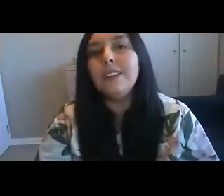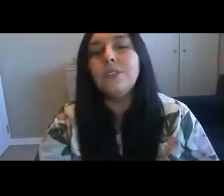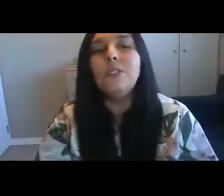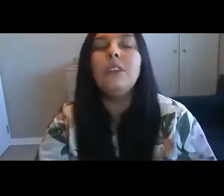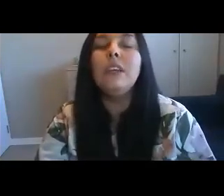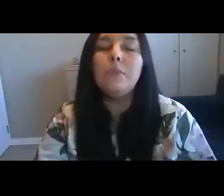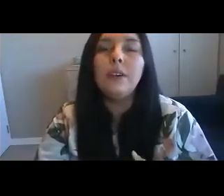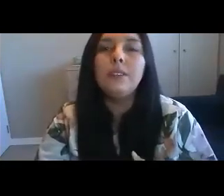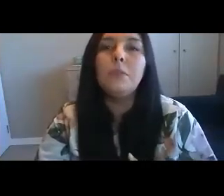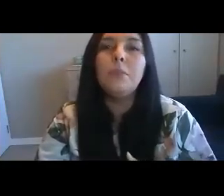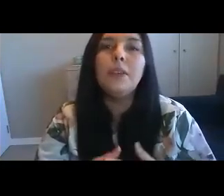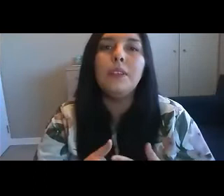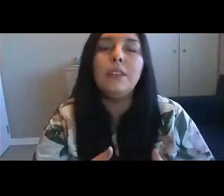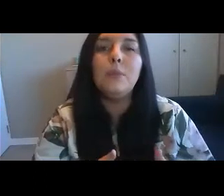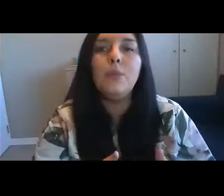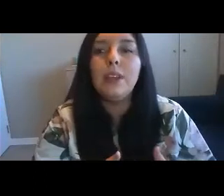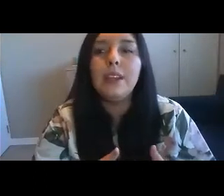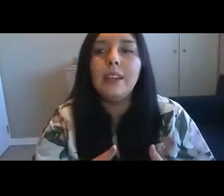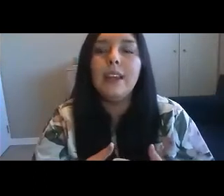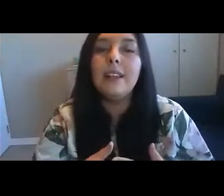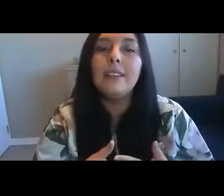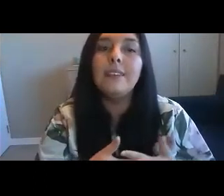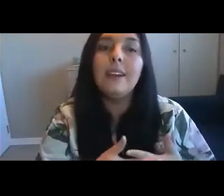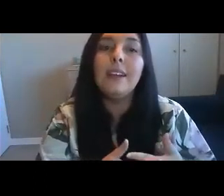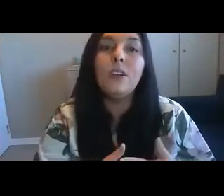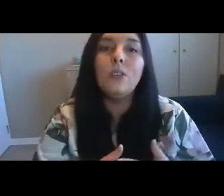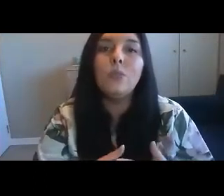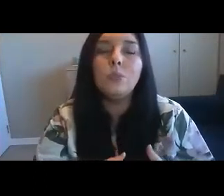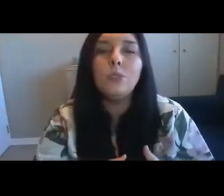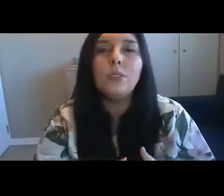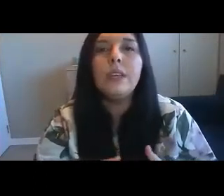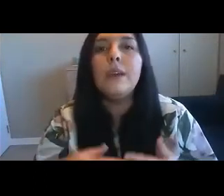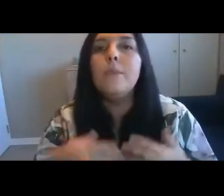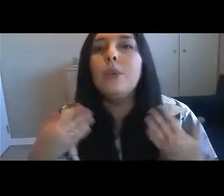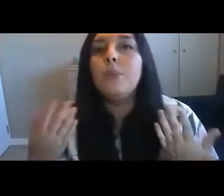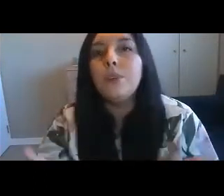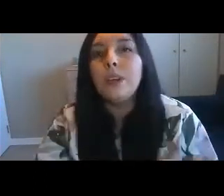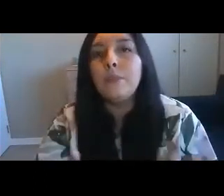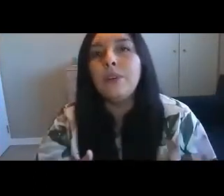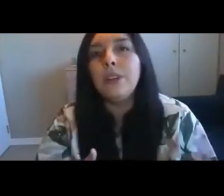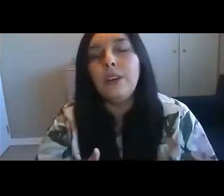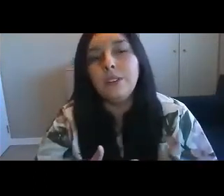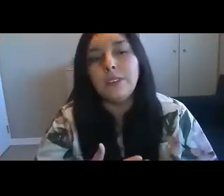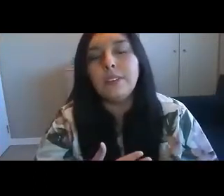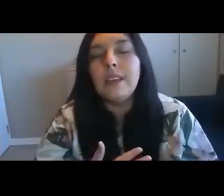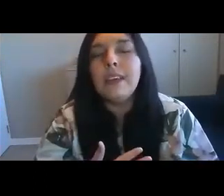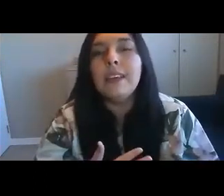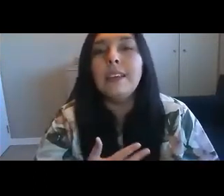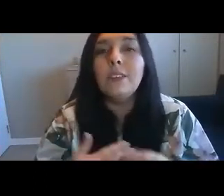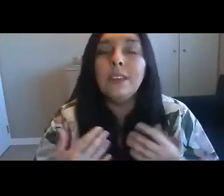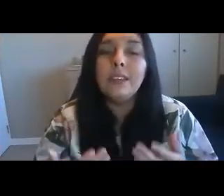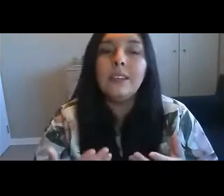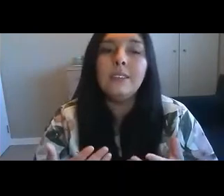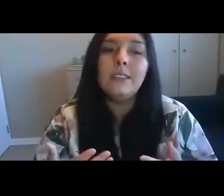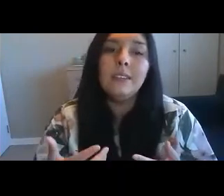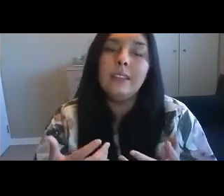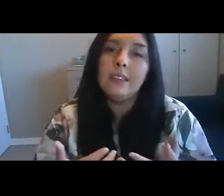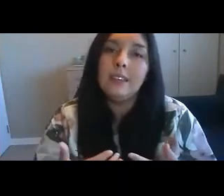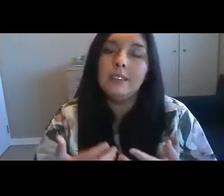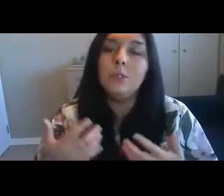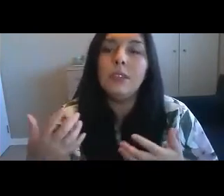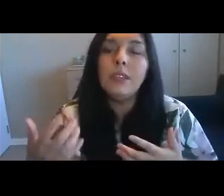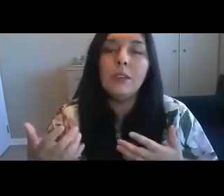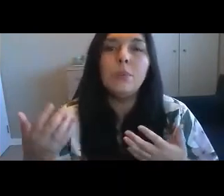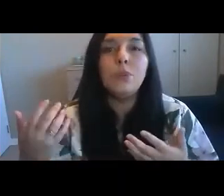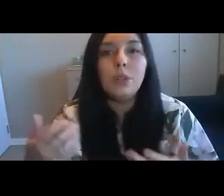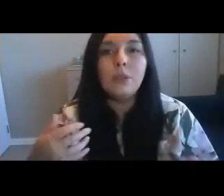que nosotros queremos hacer porque entendemos que al trabajar en conjunto podemos lograr mejores cosas. Y esto quiere decir que